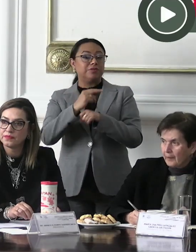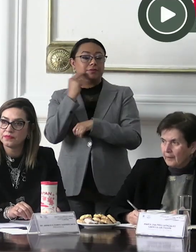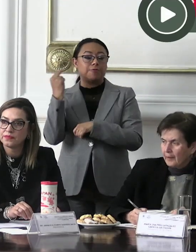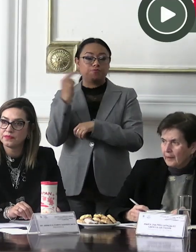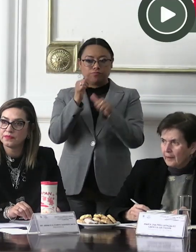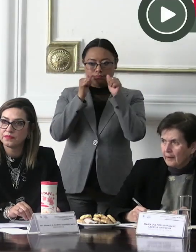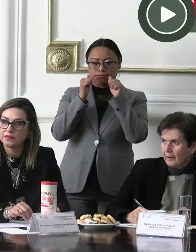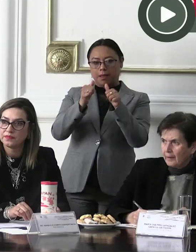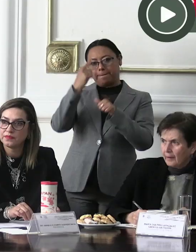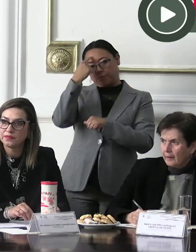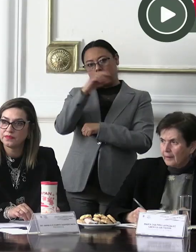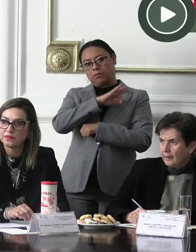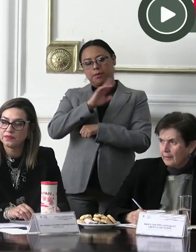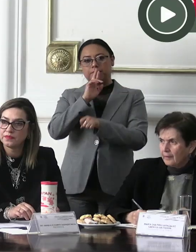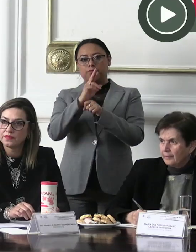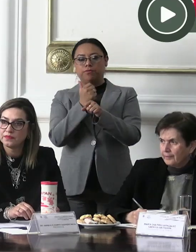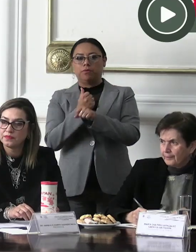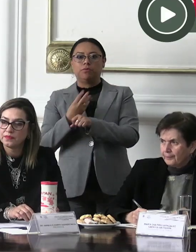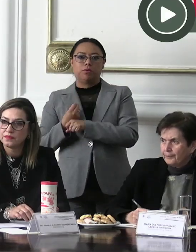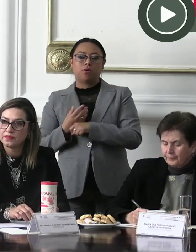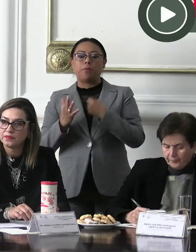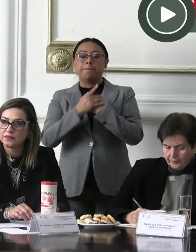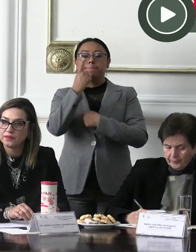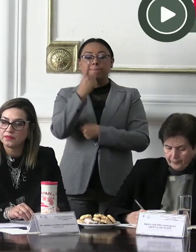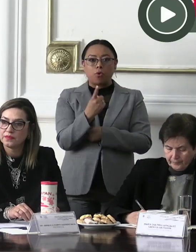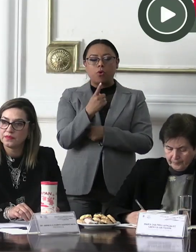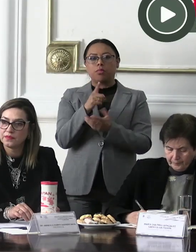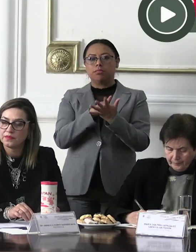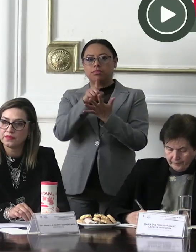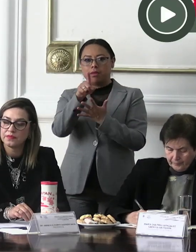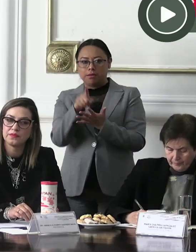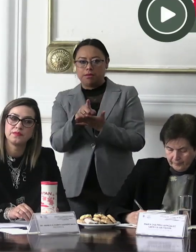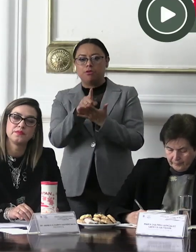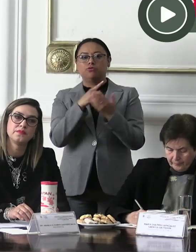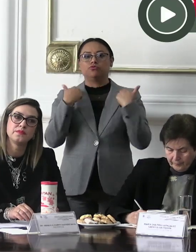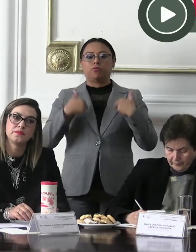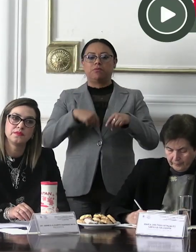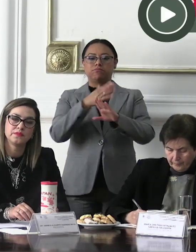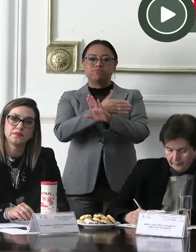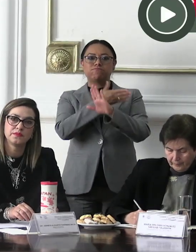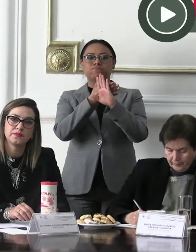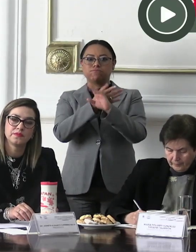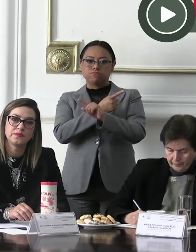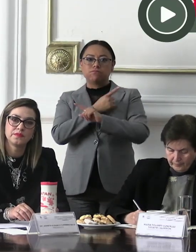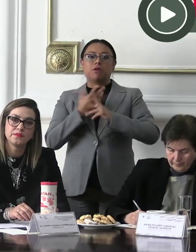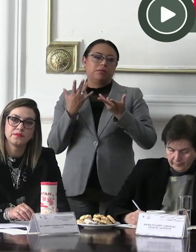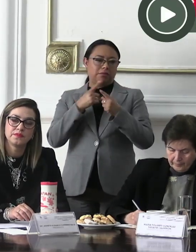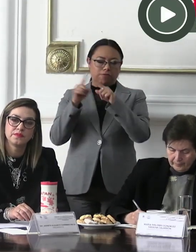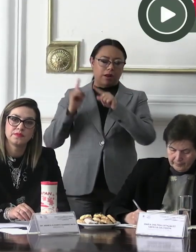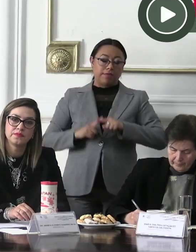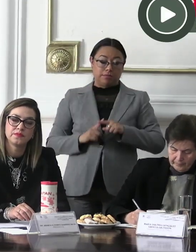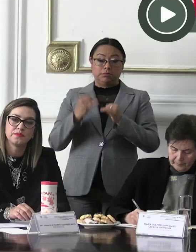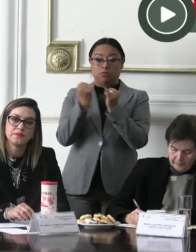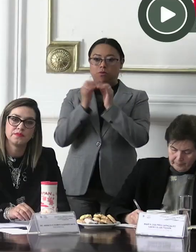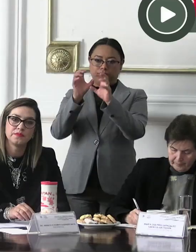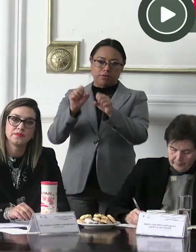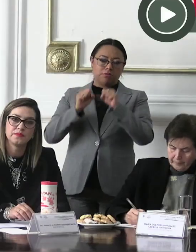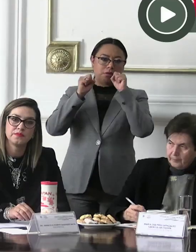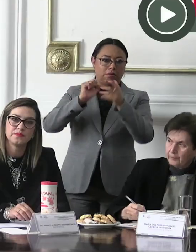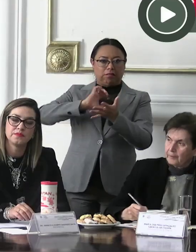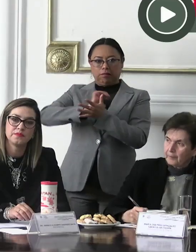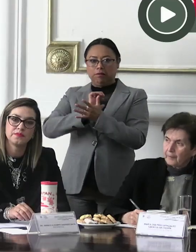la respuesta estatal frente a violaciones de derechos humanos, ya sea en el uso de la fuerza, detenciones arbitrarias,